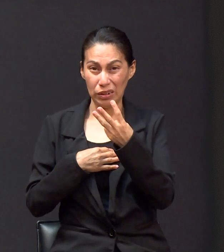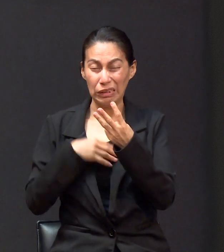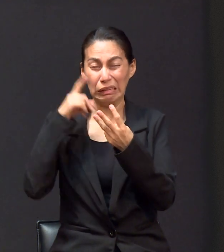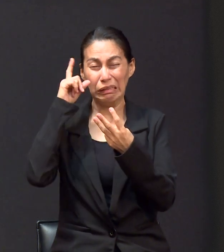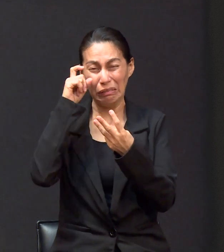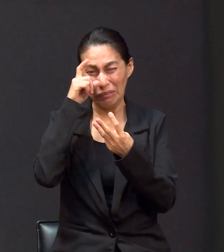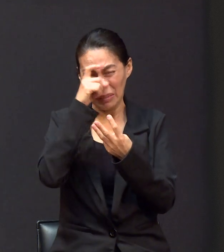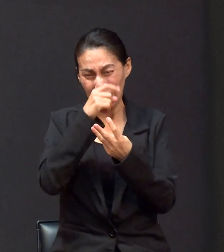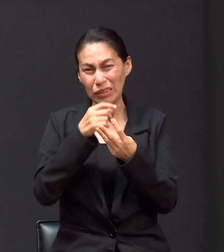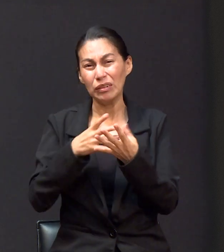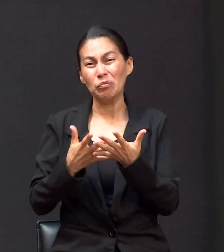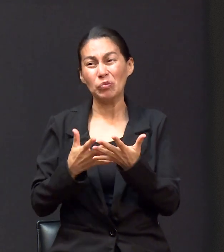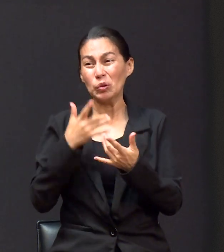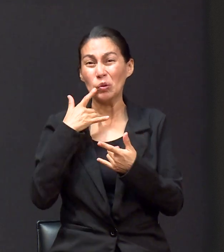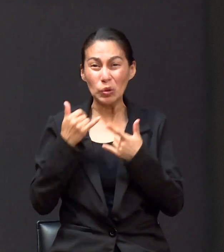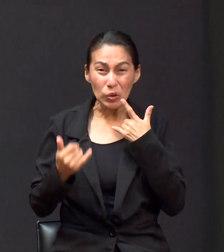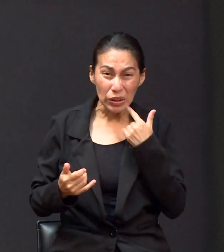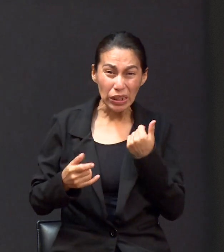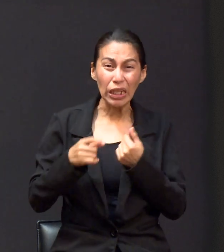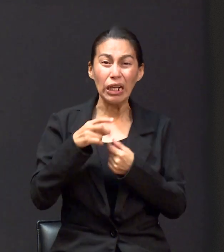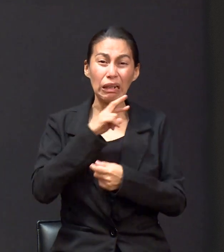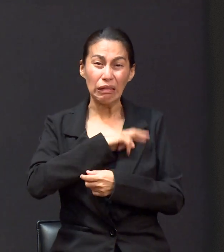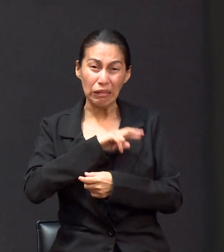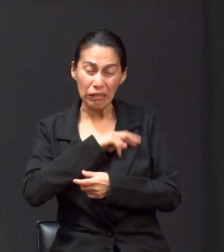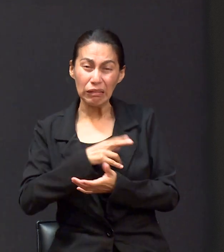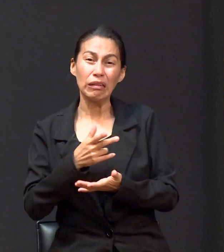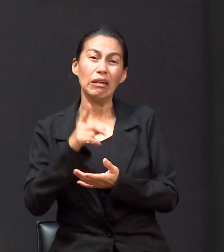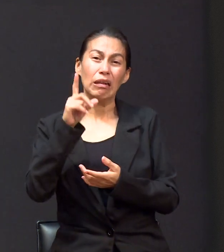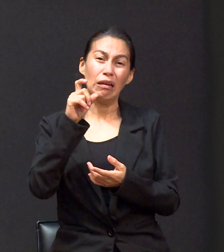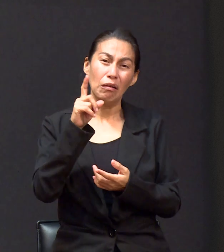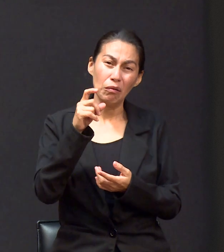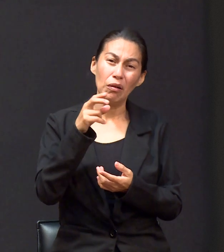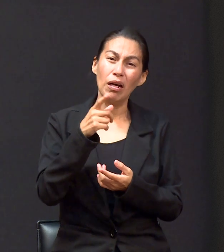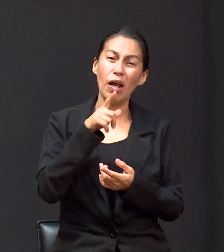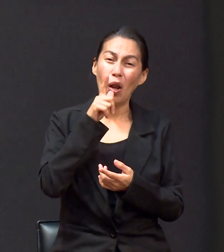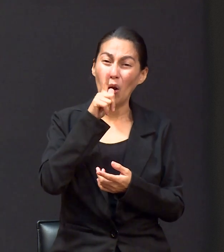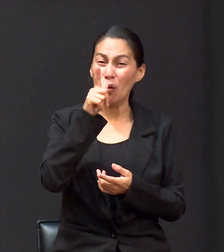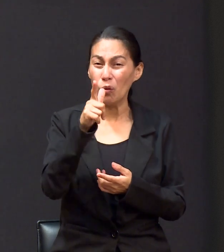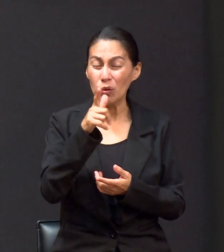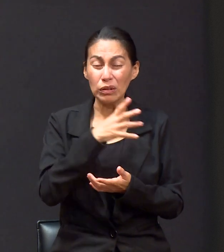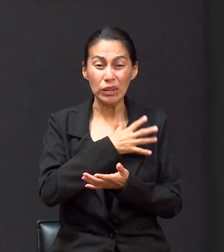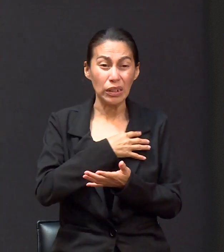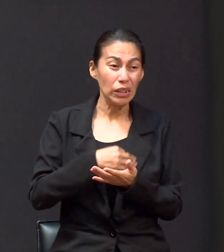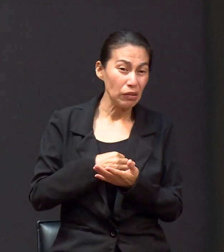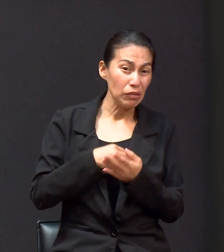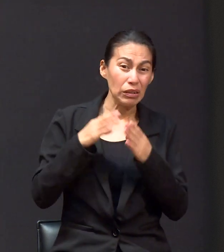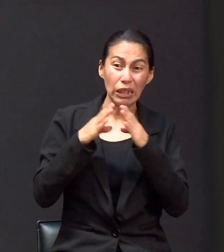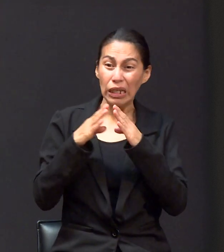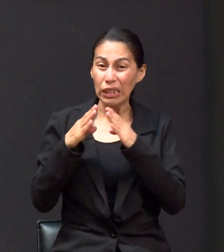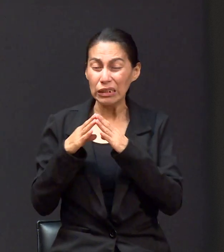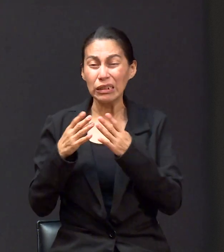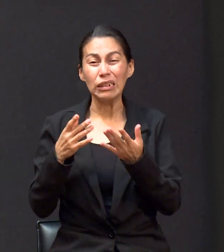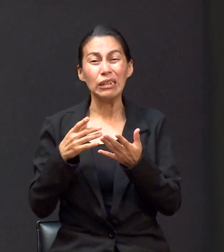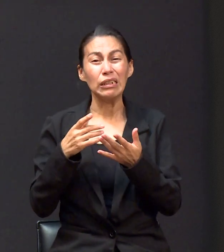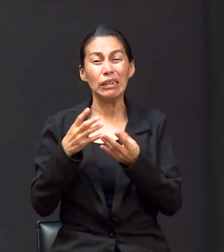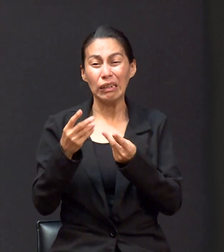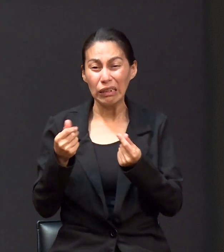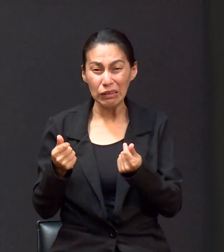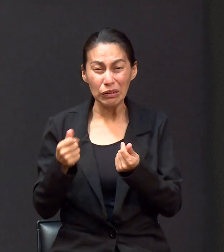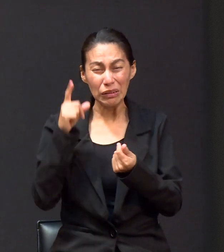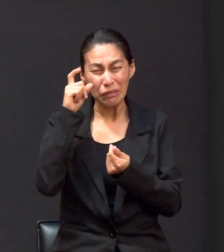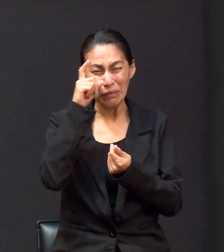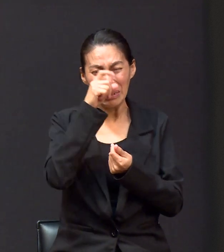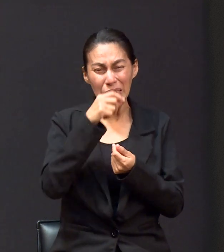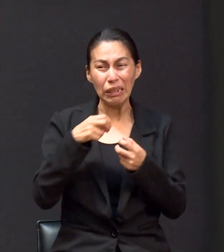y empezar a batalla de la renta, el agua, la luz, los hijos, la casa, y pues yo sola era